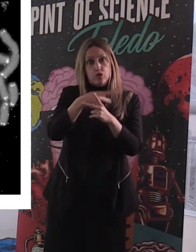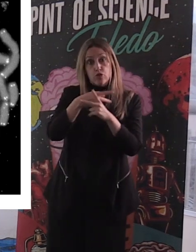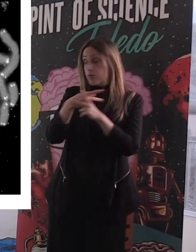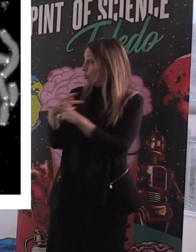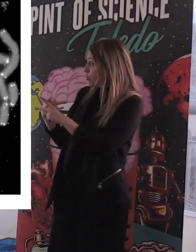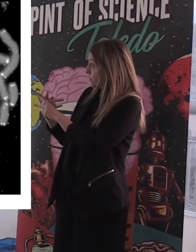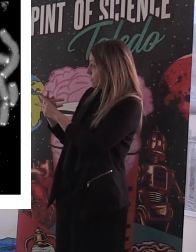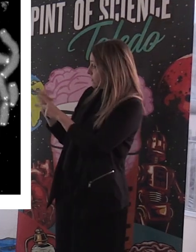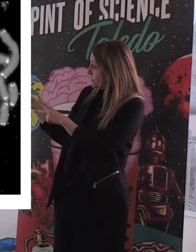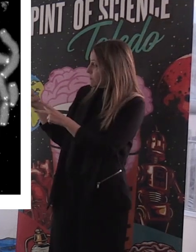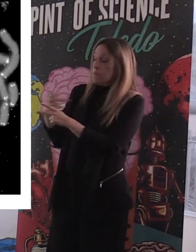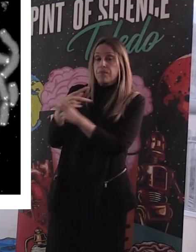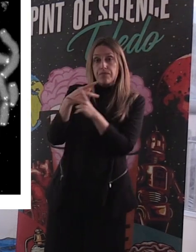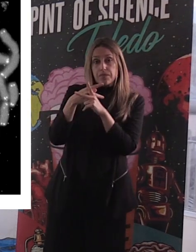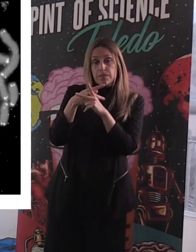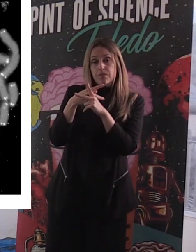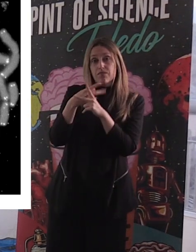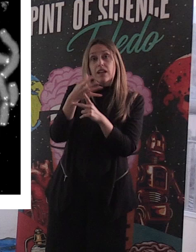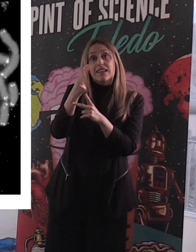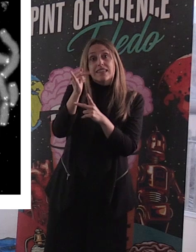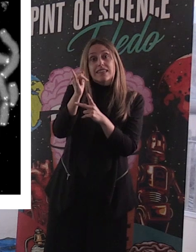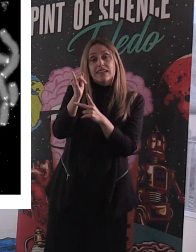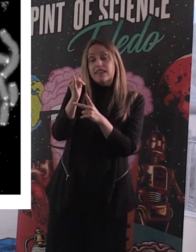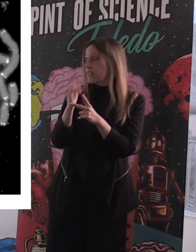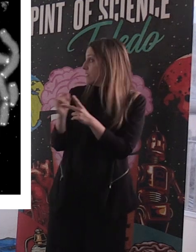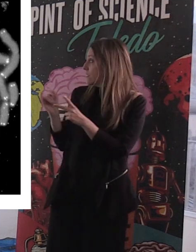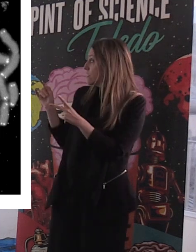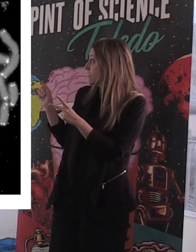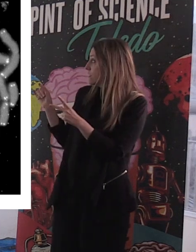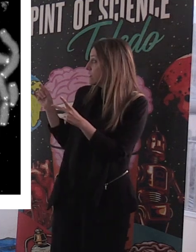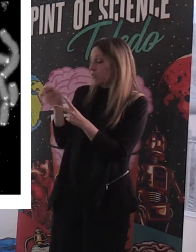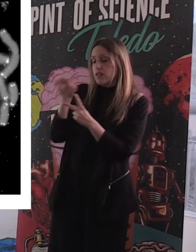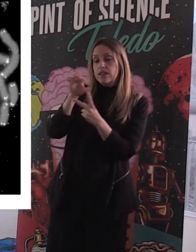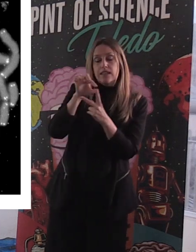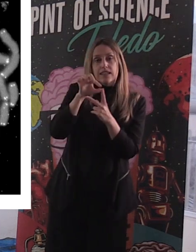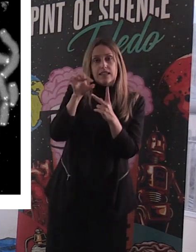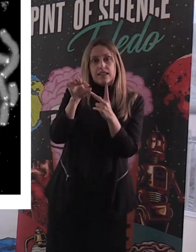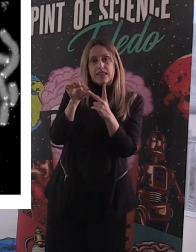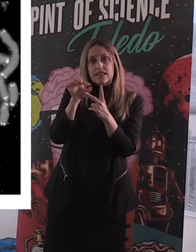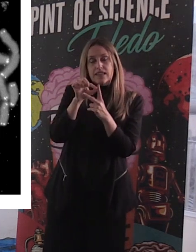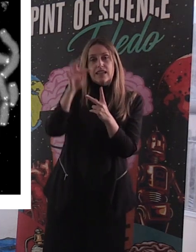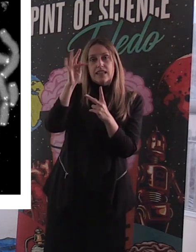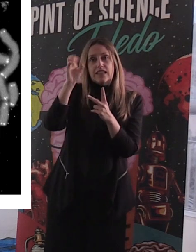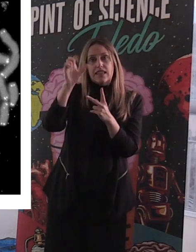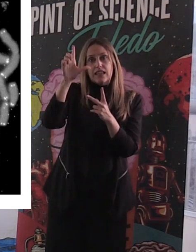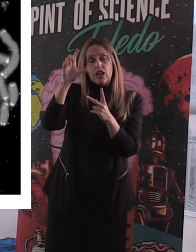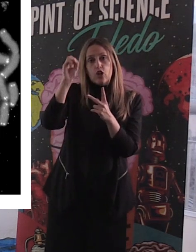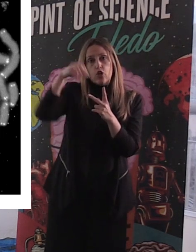las cromosomas tienen aquí unas cosas que se llaman telómeros. Son los fines